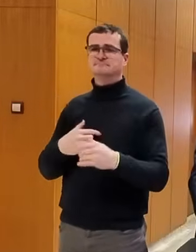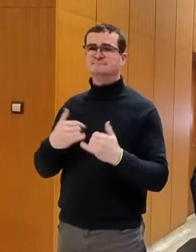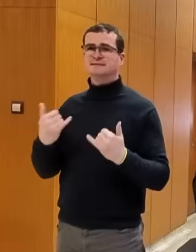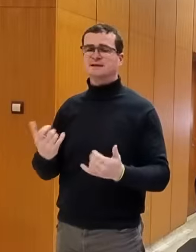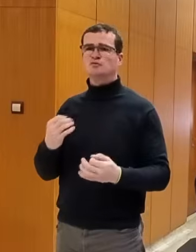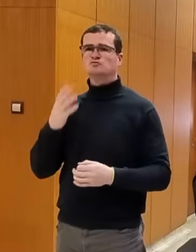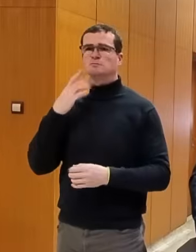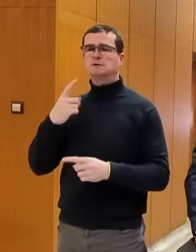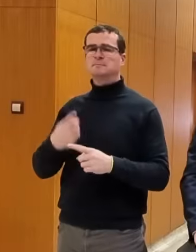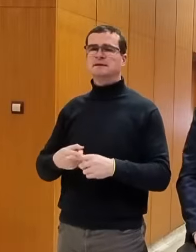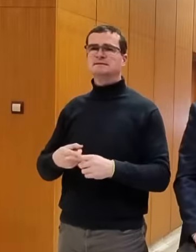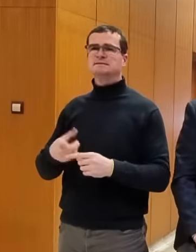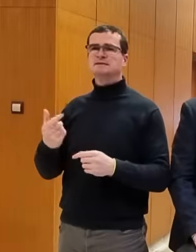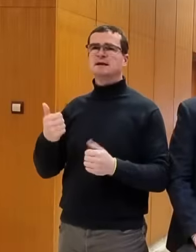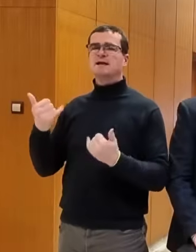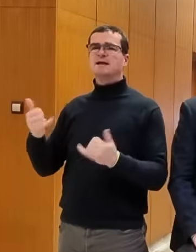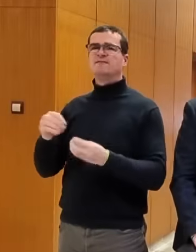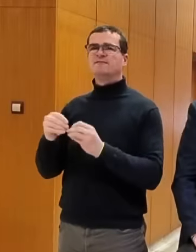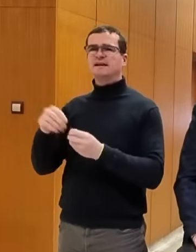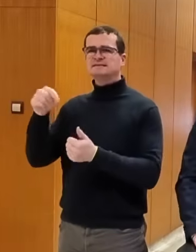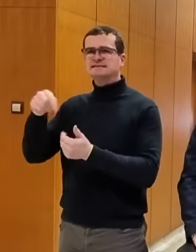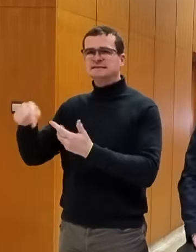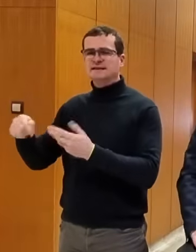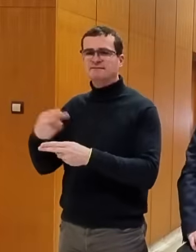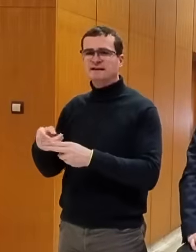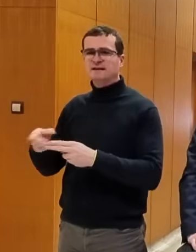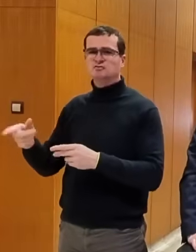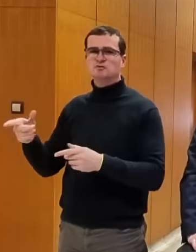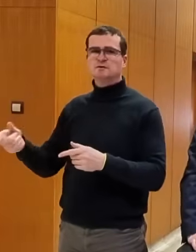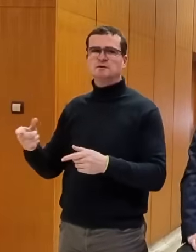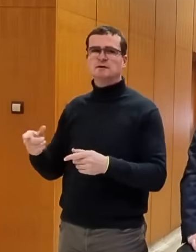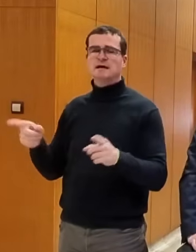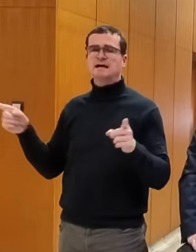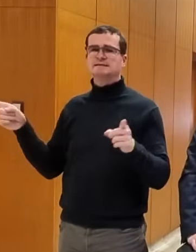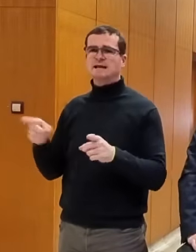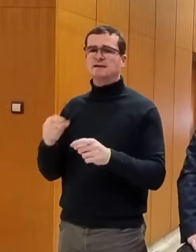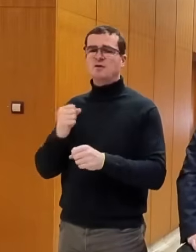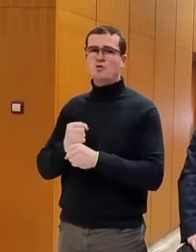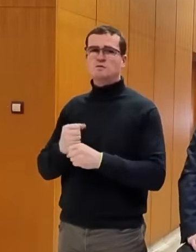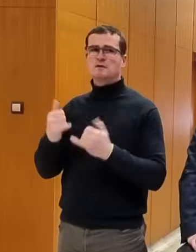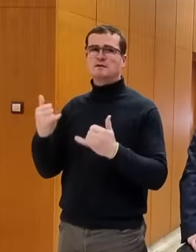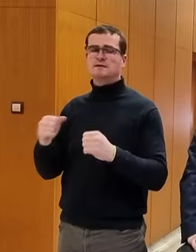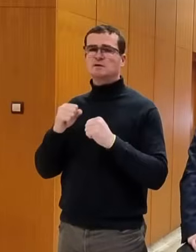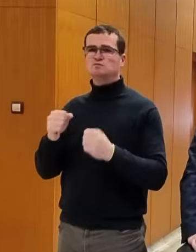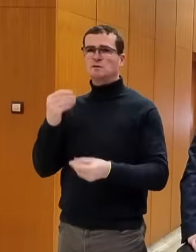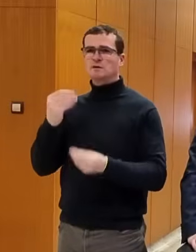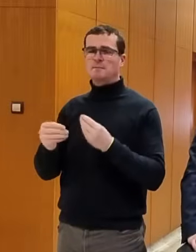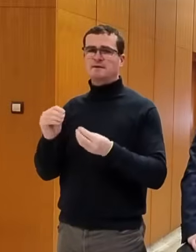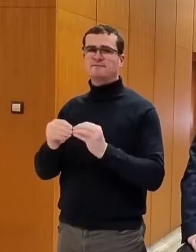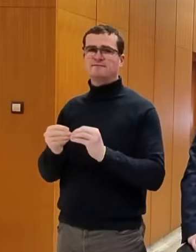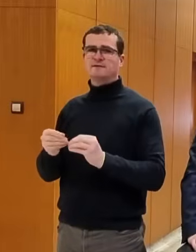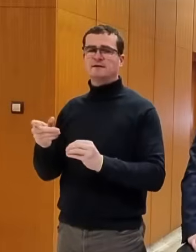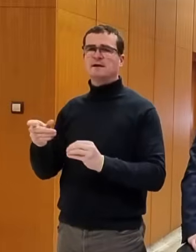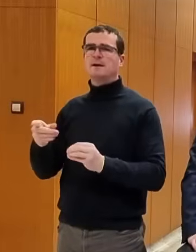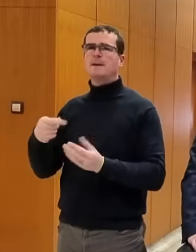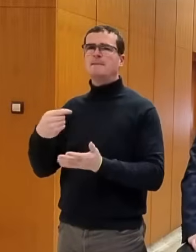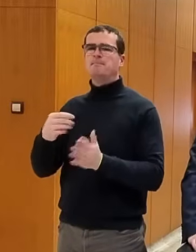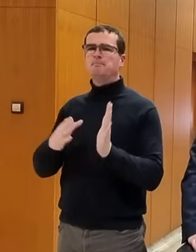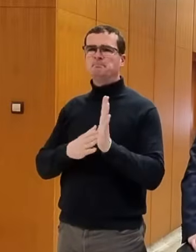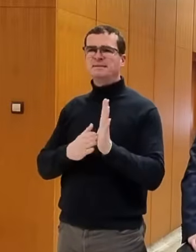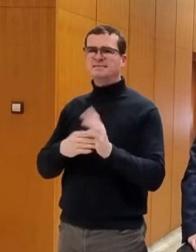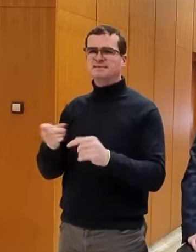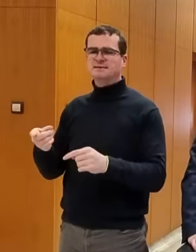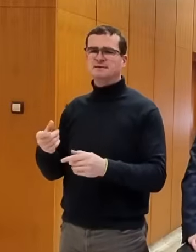teraz bude presne s tými rozpojednávanými štátmi? Lebo vy ste to dali do skráteného konania, teraz je na súde napríklad kauza Rybník, čo